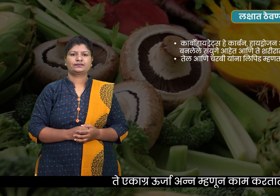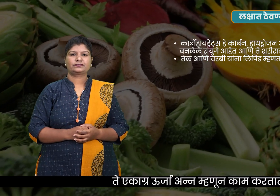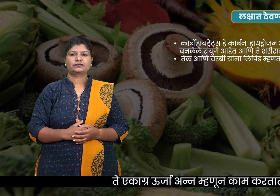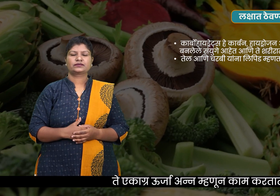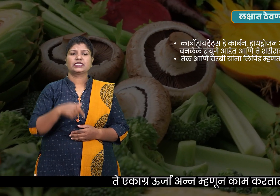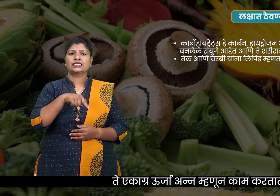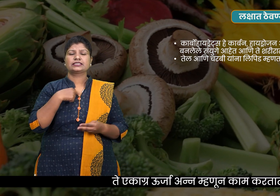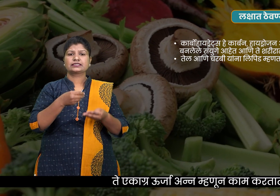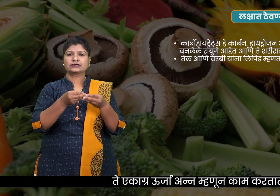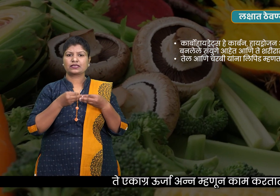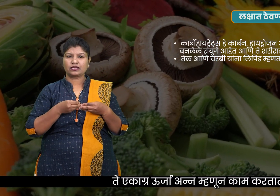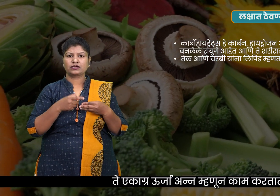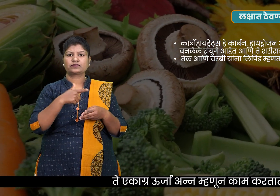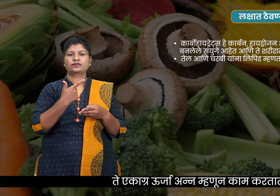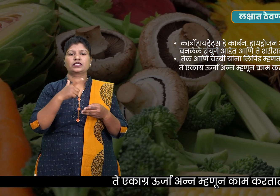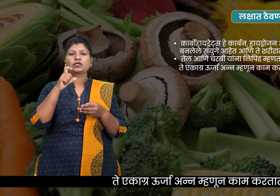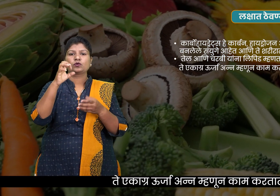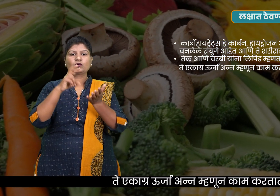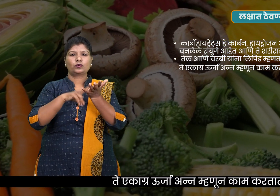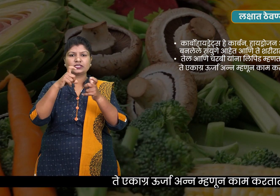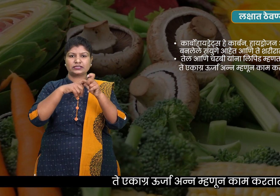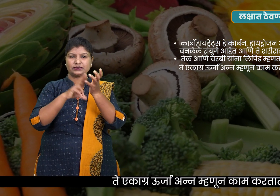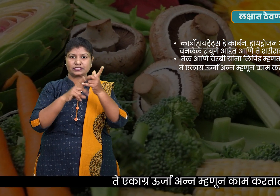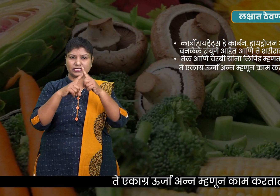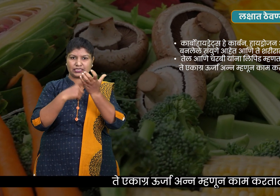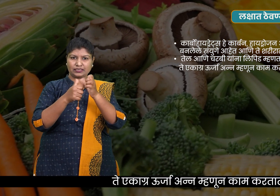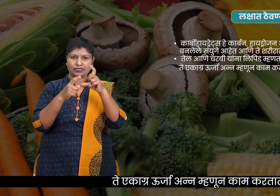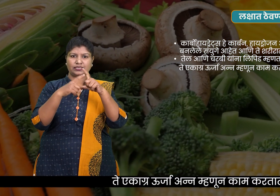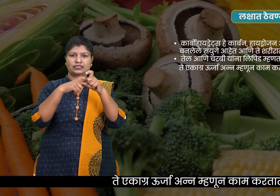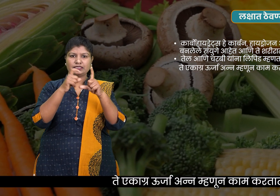ते एकाग्र ऊर्जा अन्न म्हणून काम करतात.